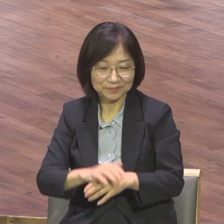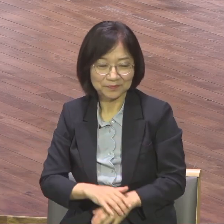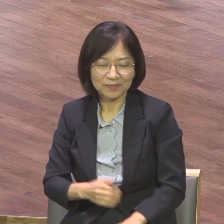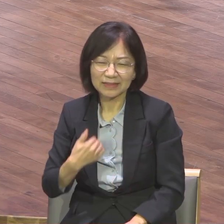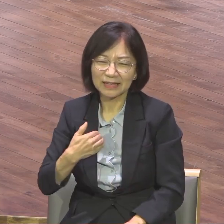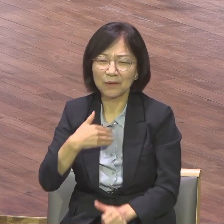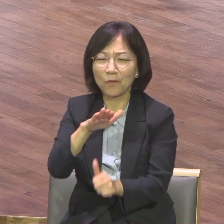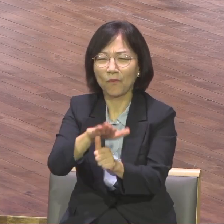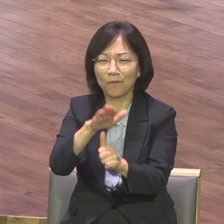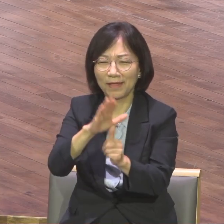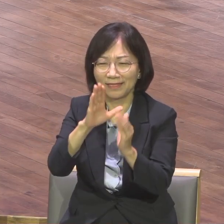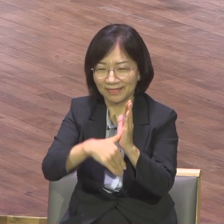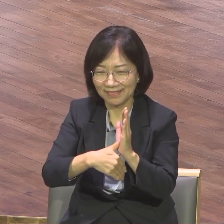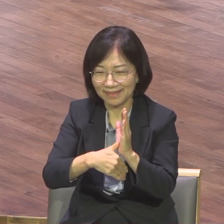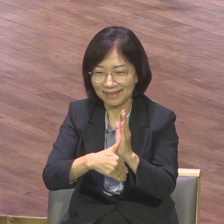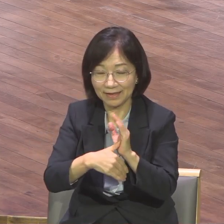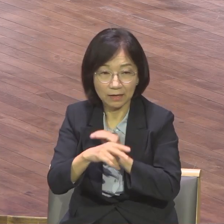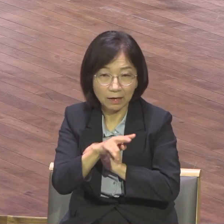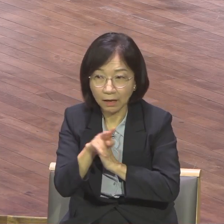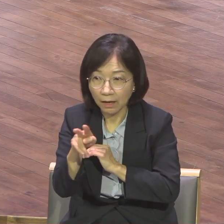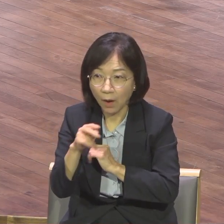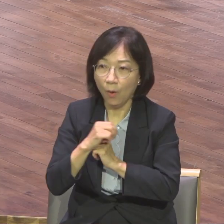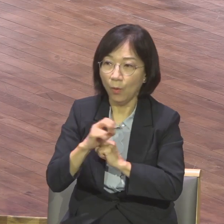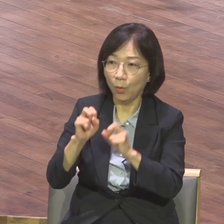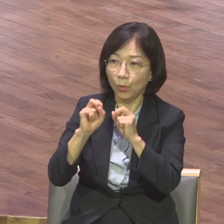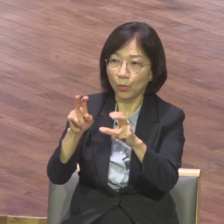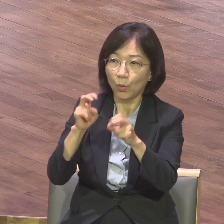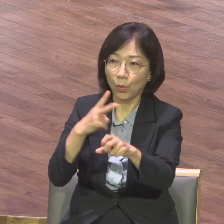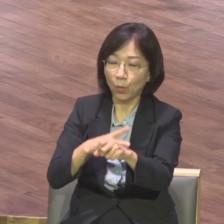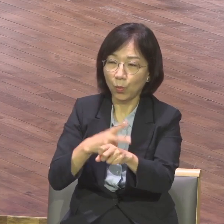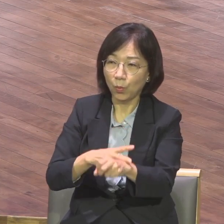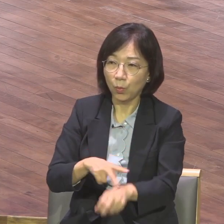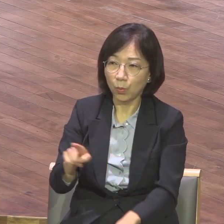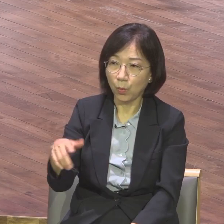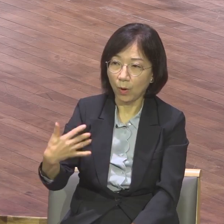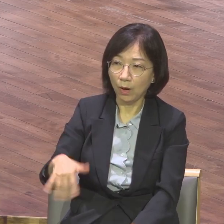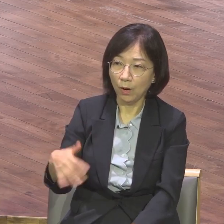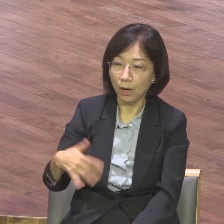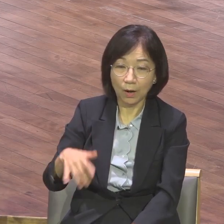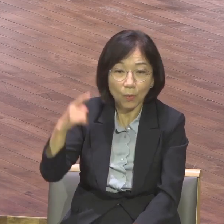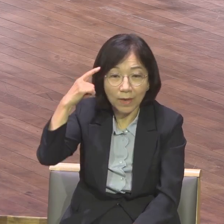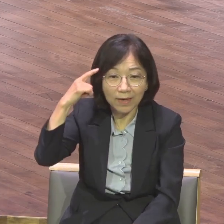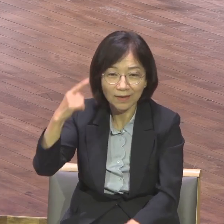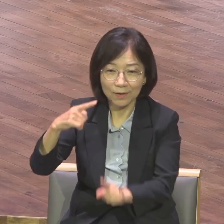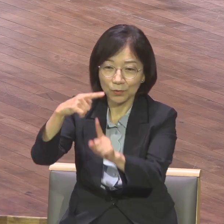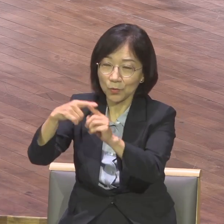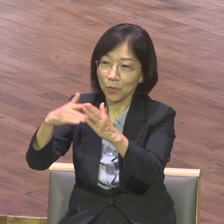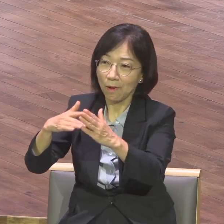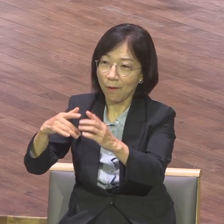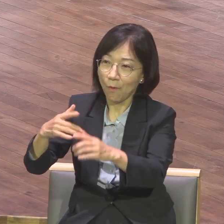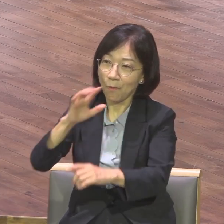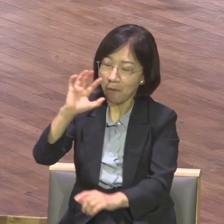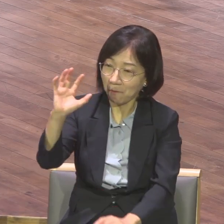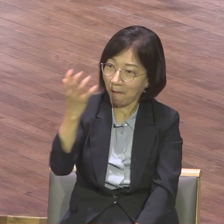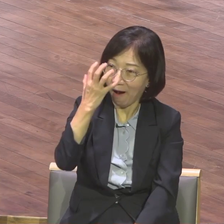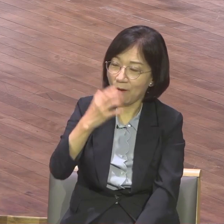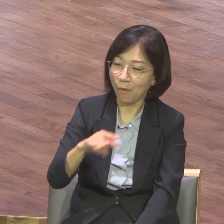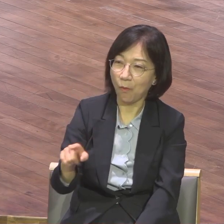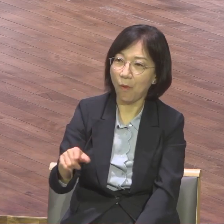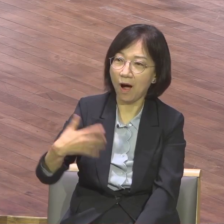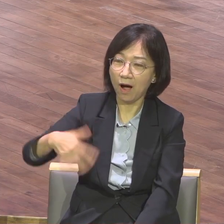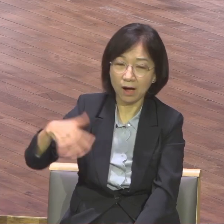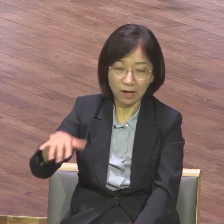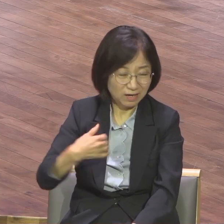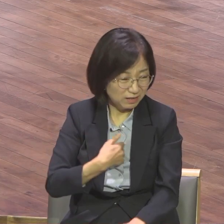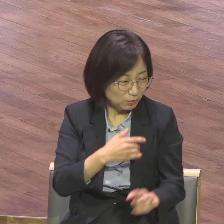봤는데 이 선교사님 그러면 야 선교사가 세운 교회 엄청 교회가 좋아요.